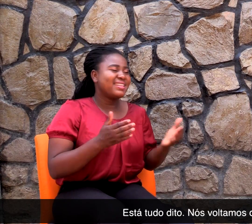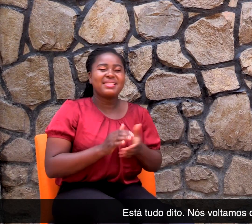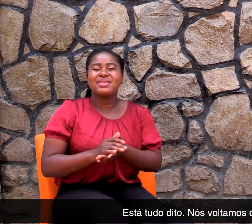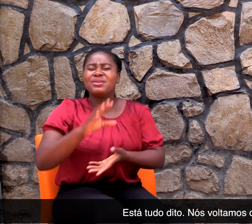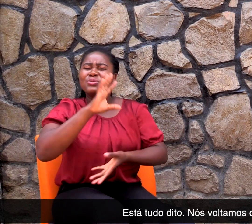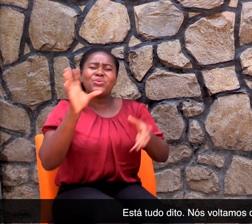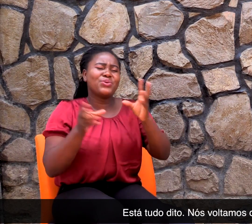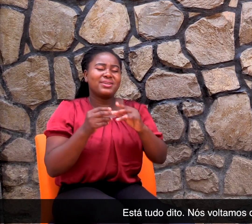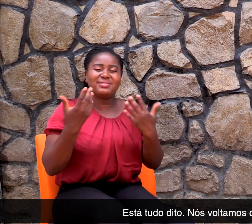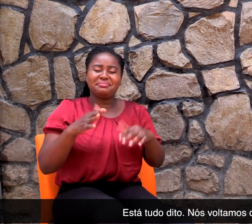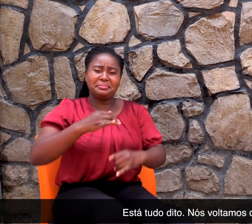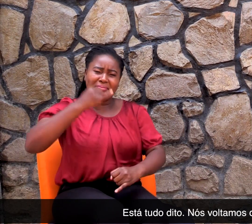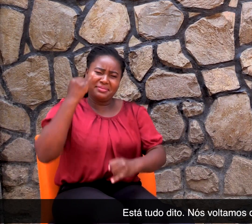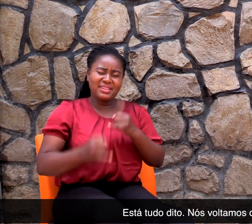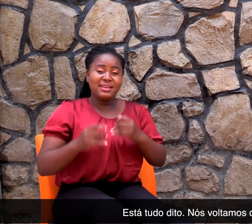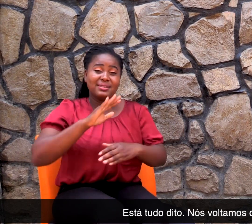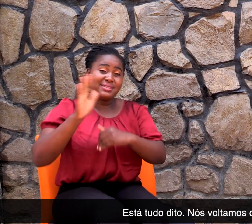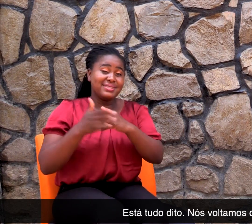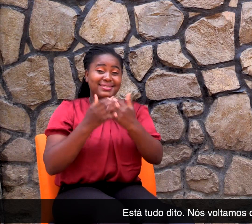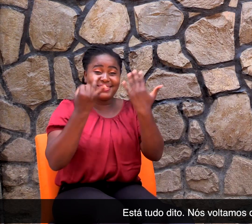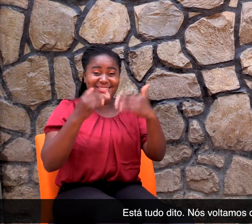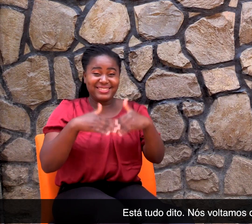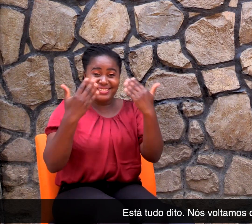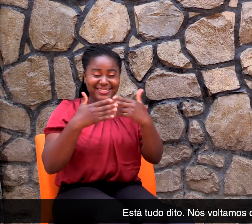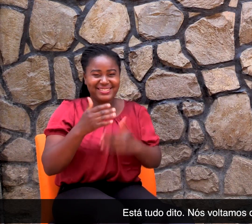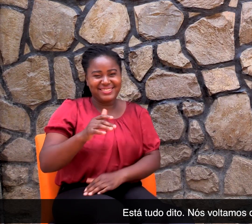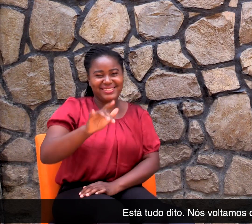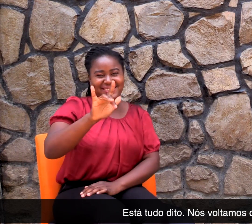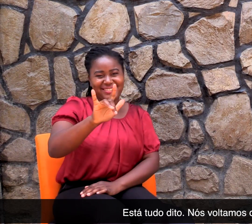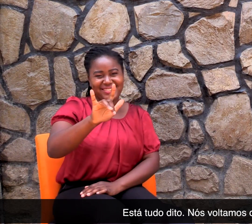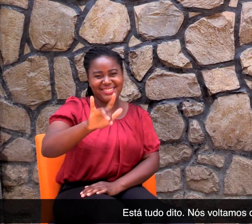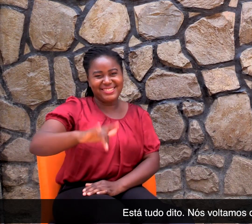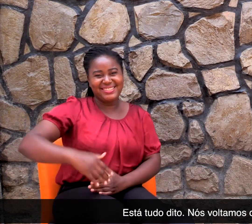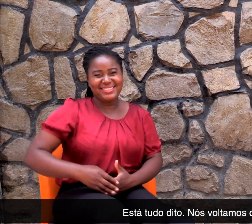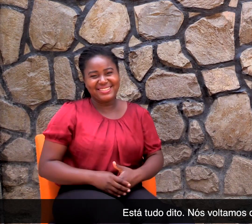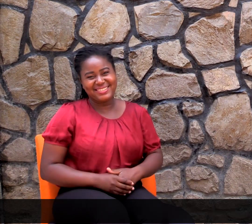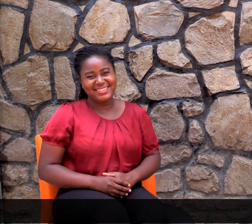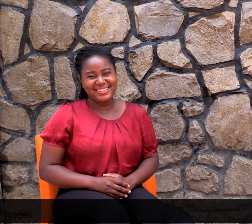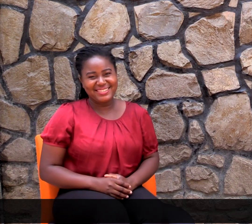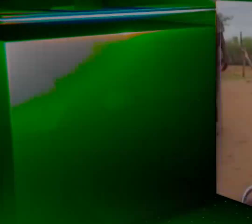Está tudo dito. Nós voltamos daqui a 7 dias.